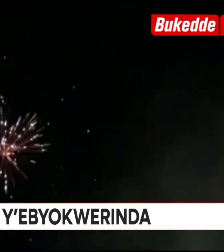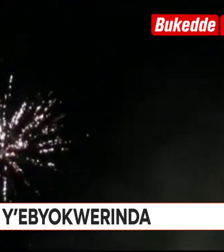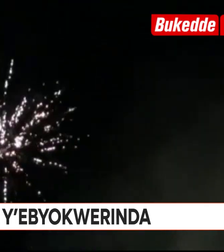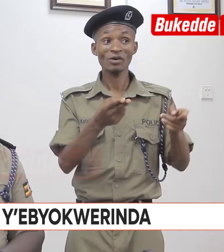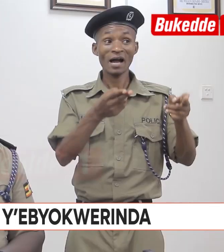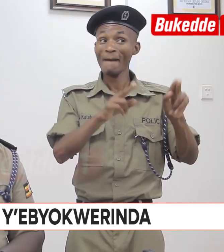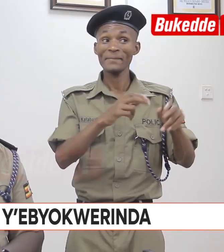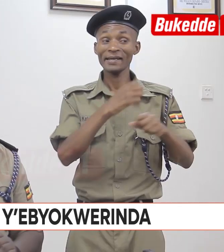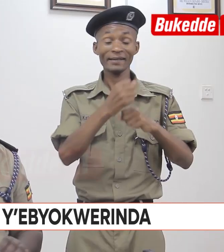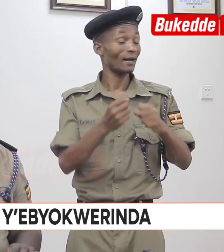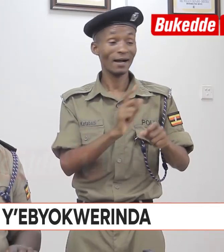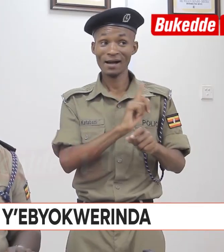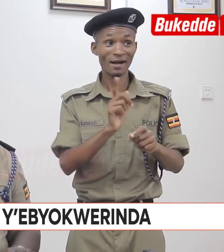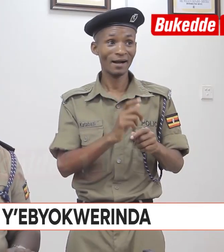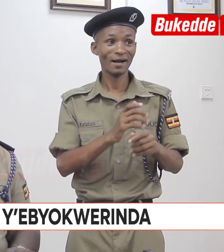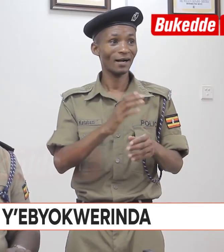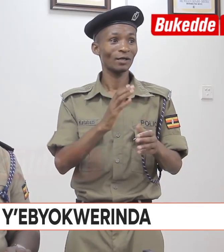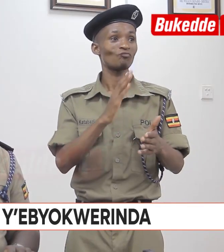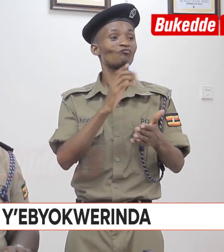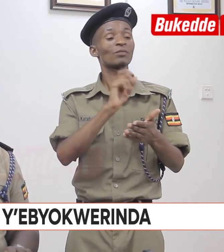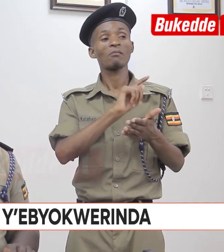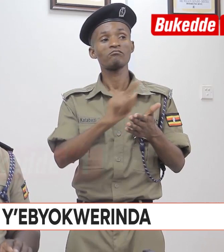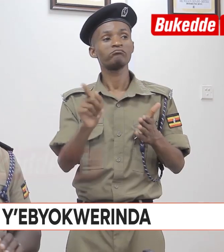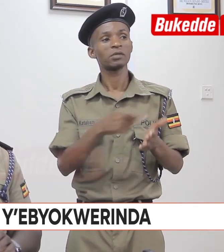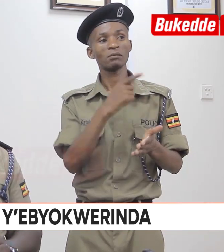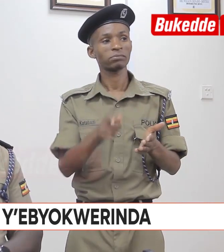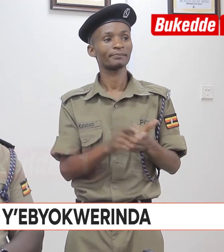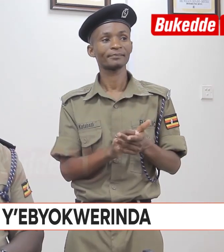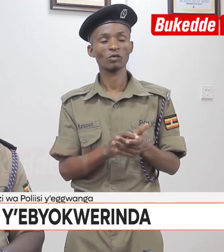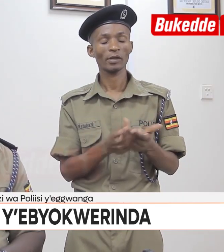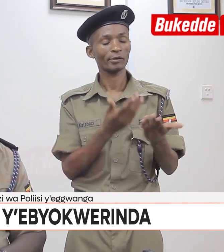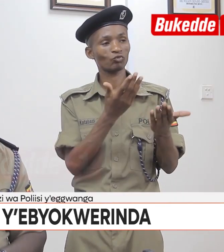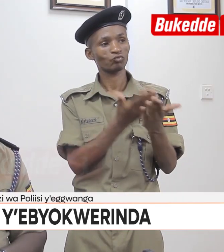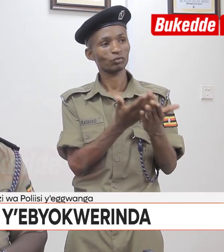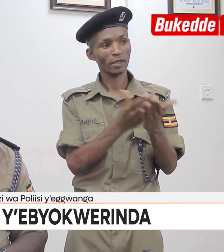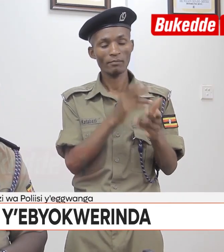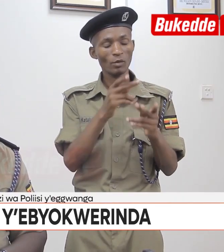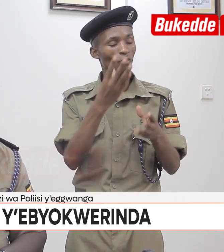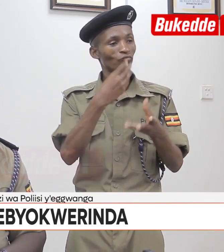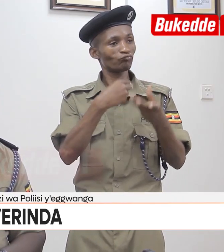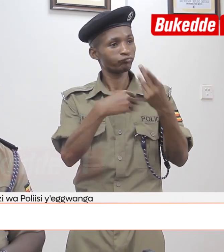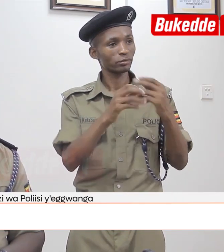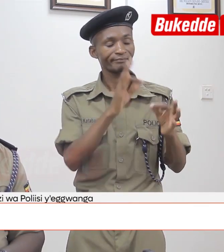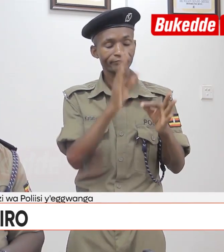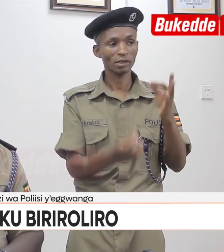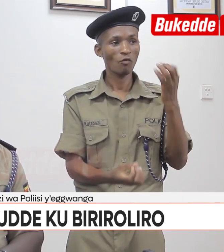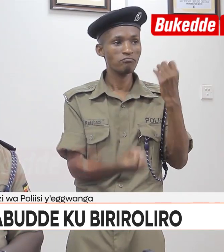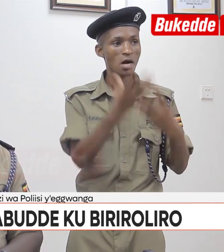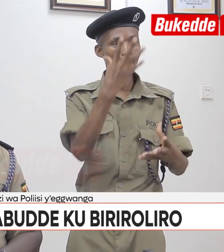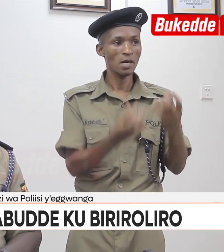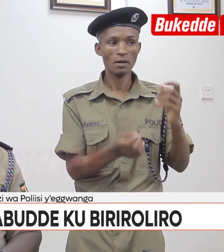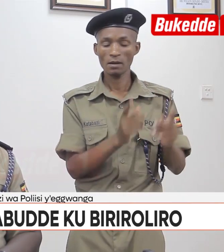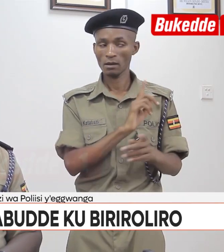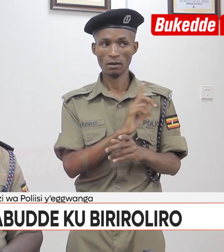kuwereddwa. Era twagala okutegeeza abo abatunda ebiriroliro bino, abantu ba bulijjo,